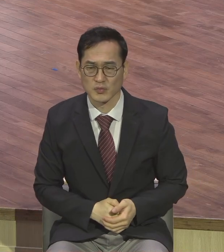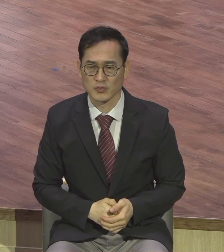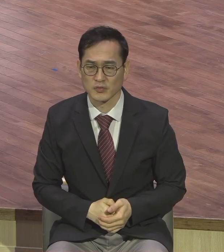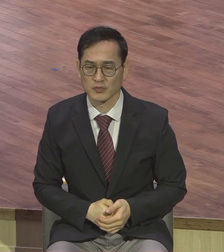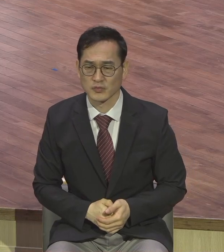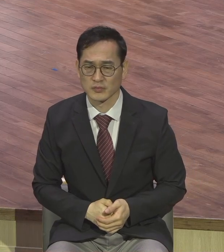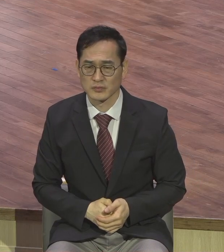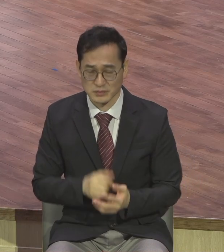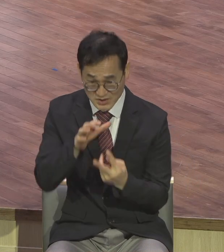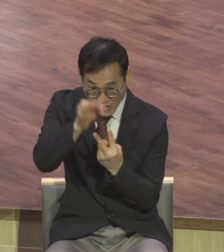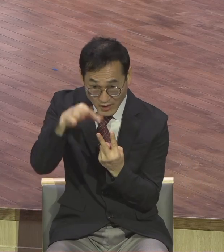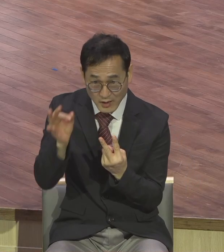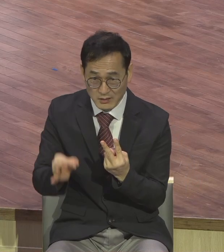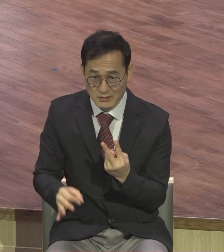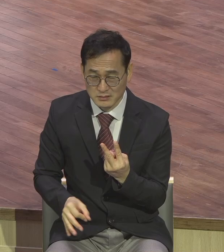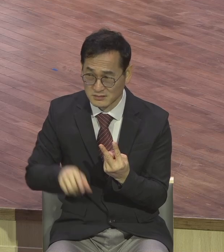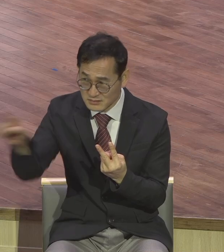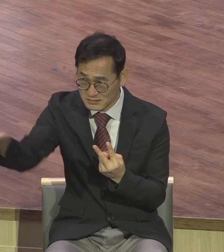신앙생활은요,